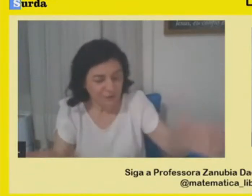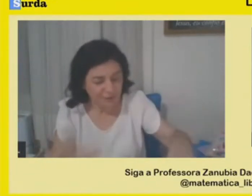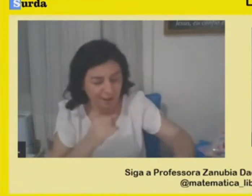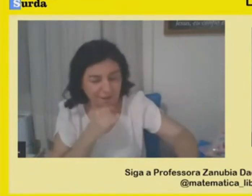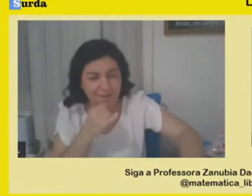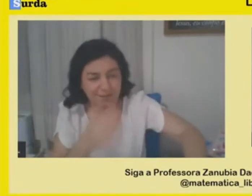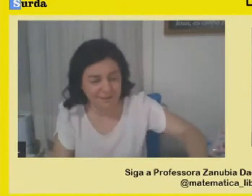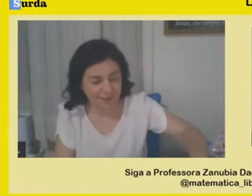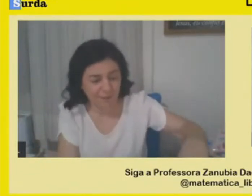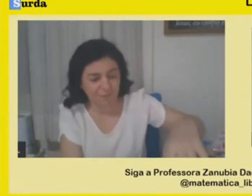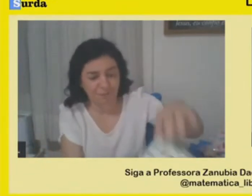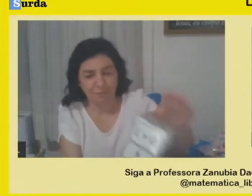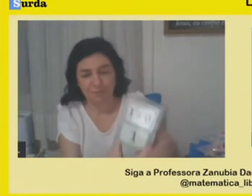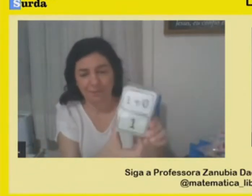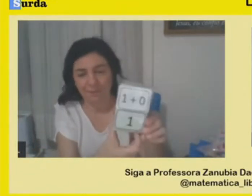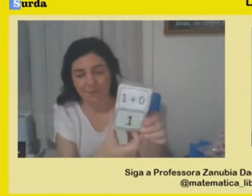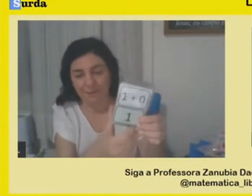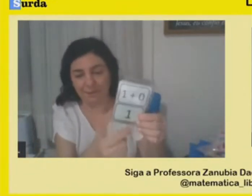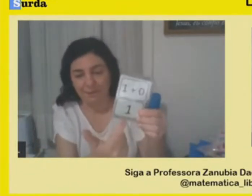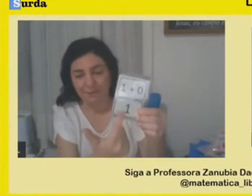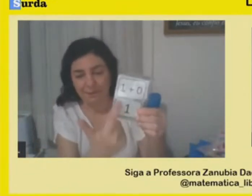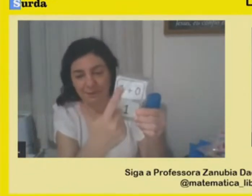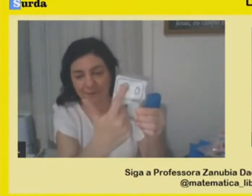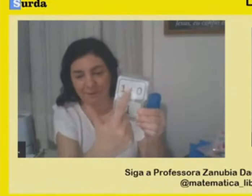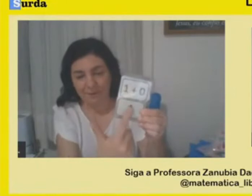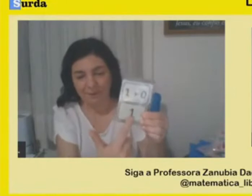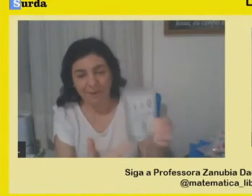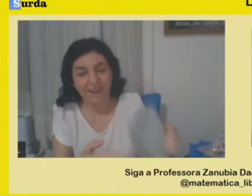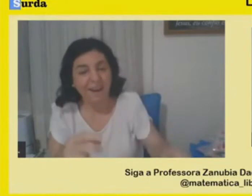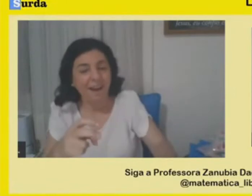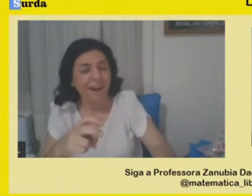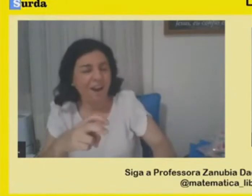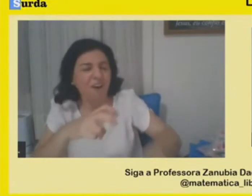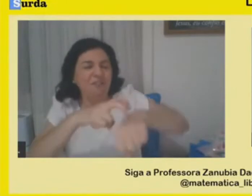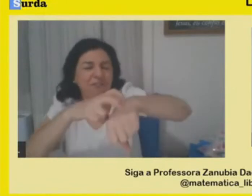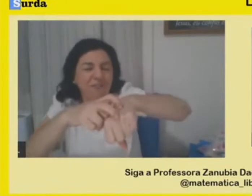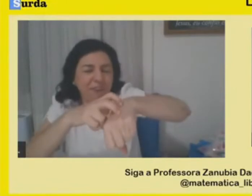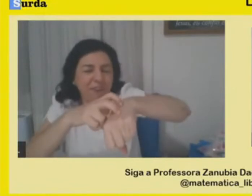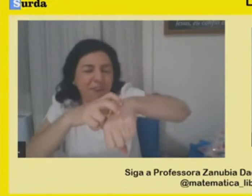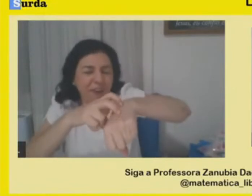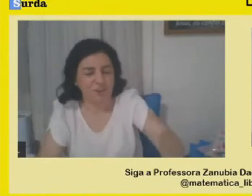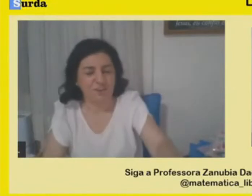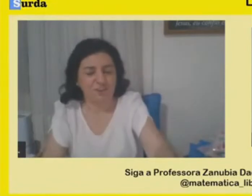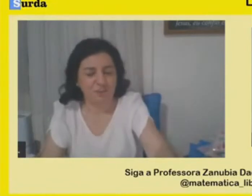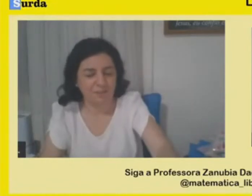eu não ficava tudo branco, eu tentava sempre fazer colorido.